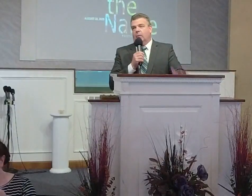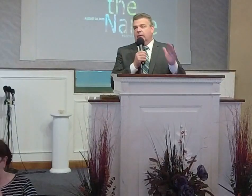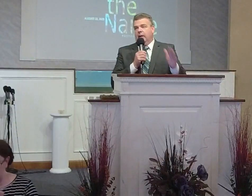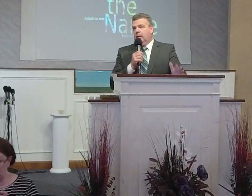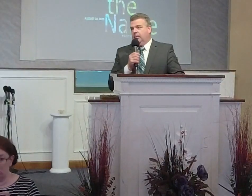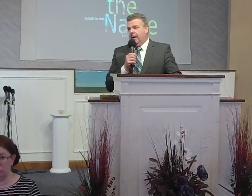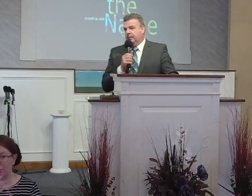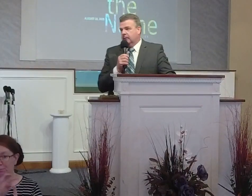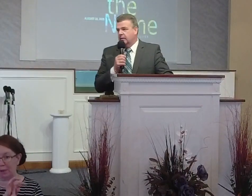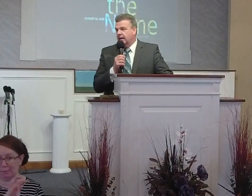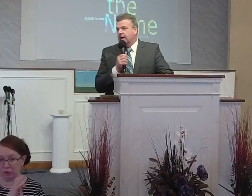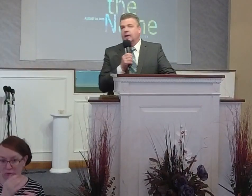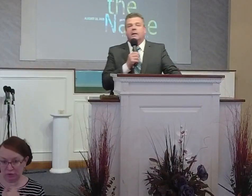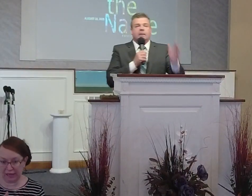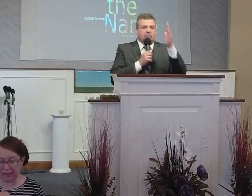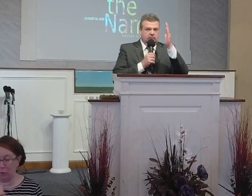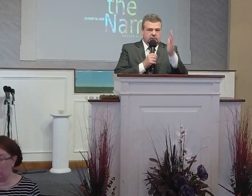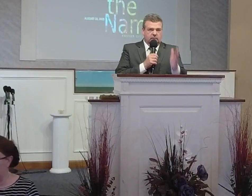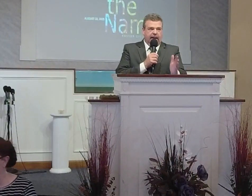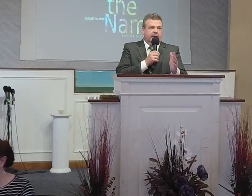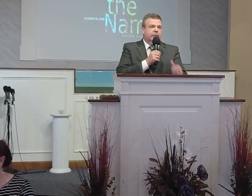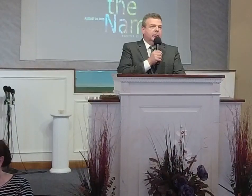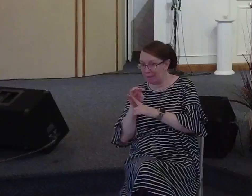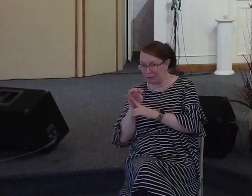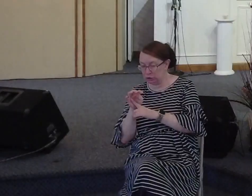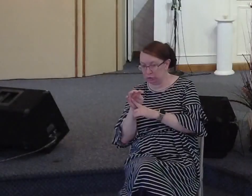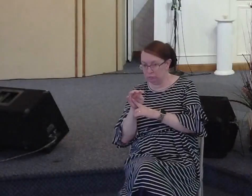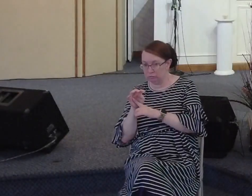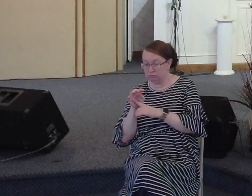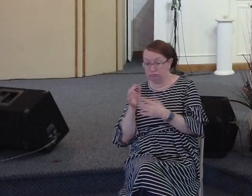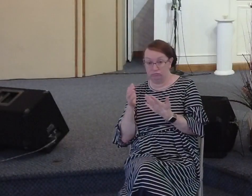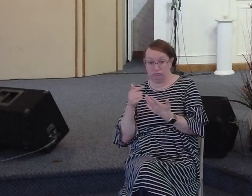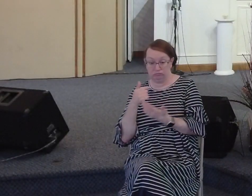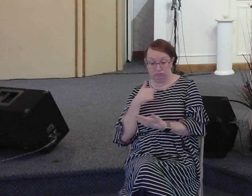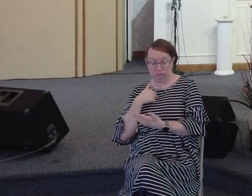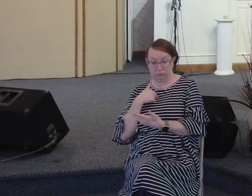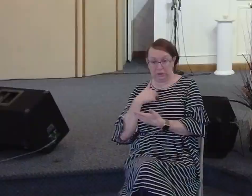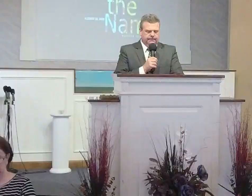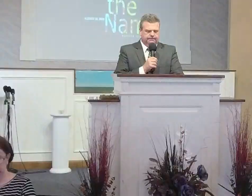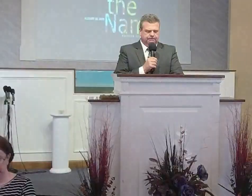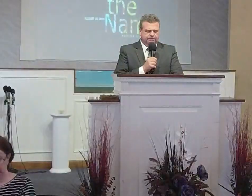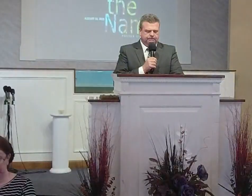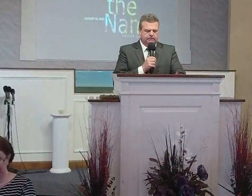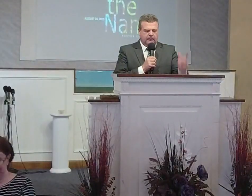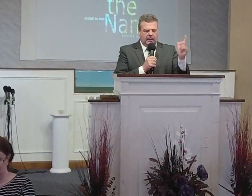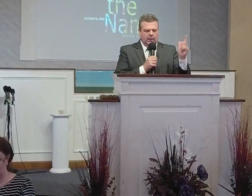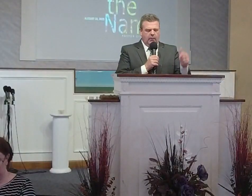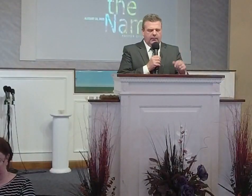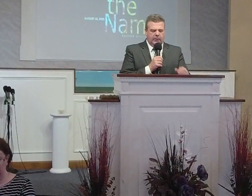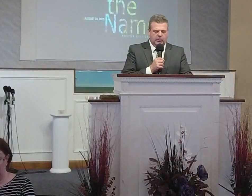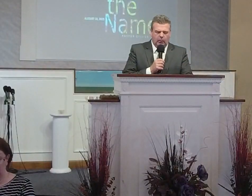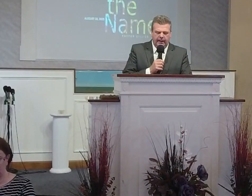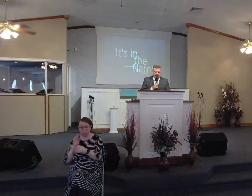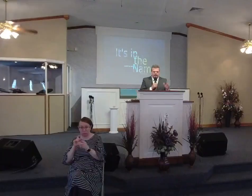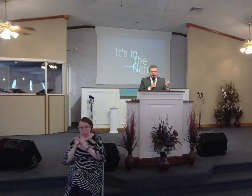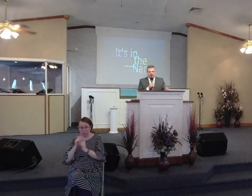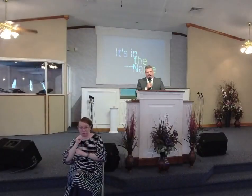opinión del hombre, no importa lo que es popular o no popular el día de hoy, yo sigo sirviendo a un Dios que nunca